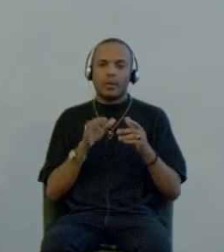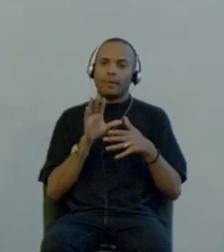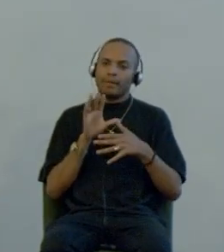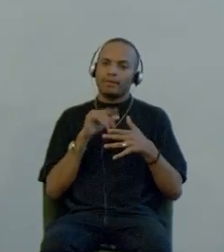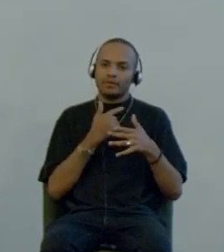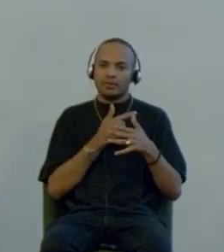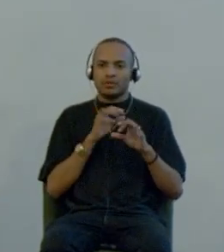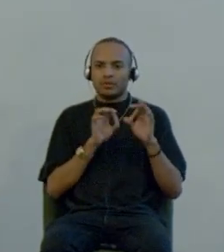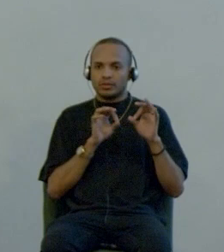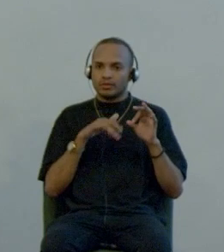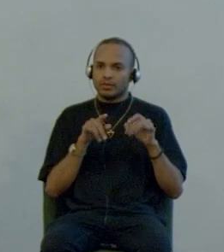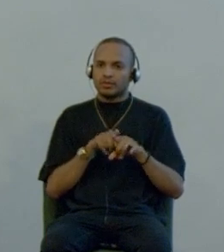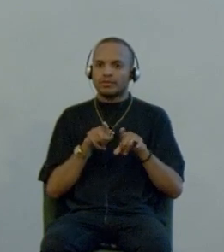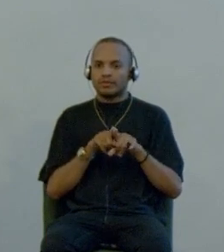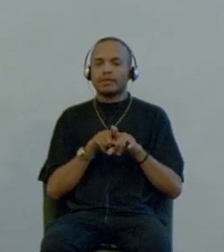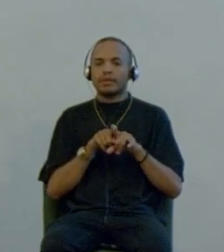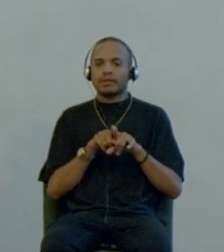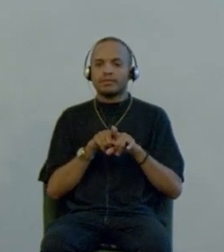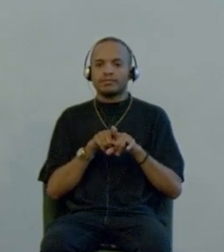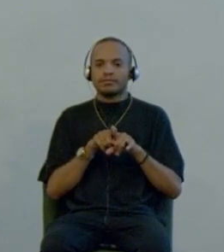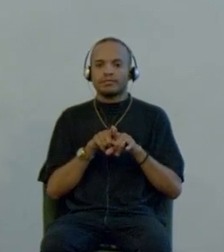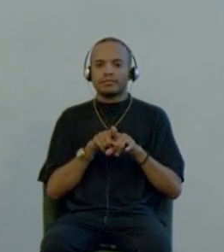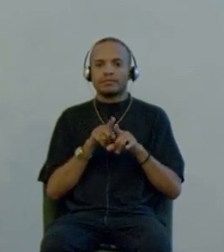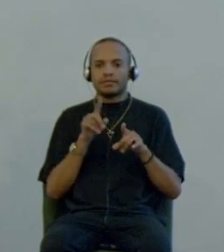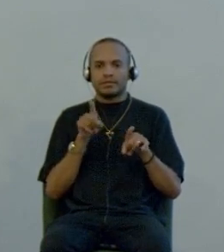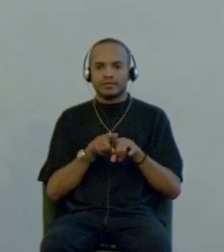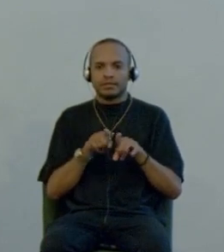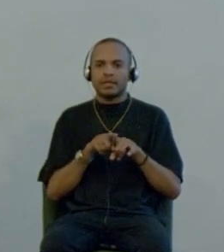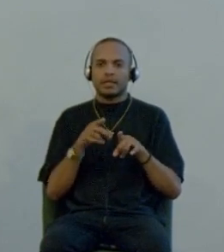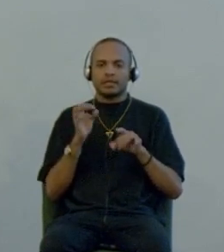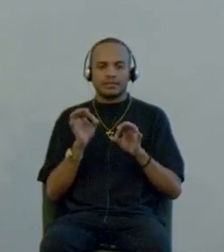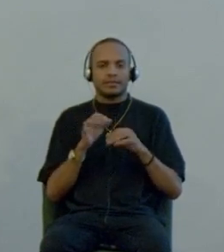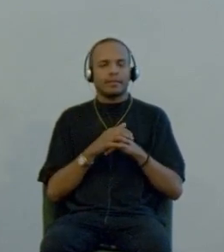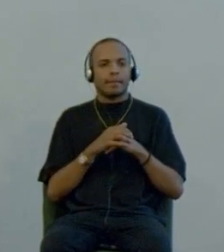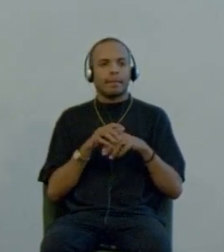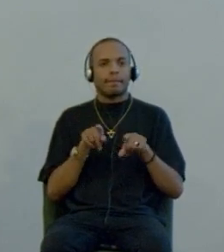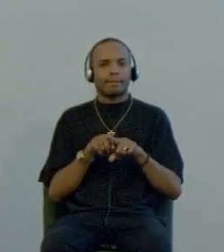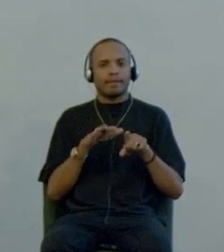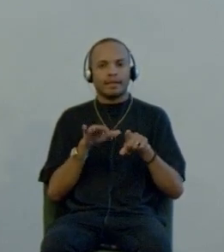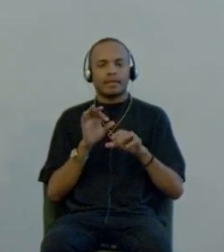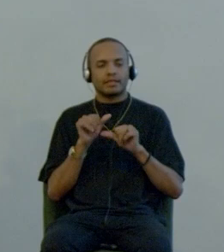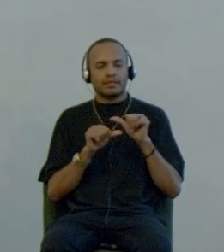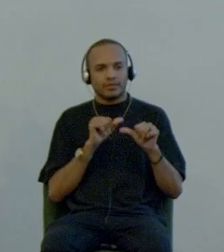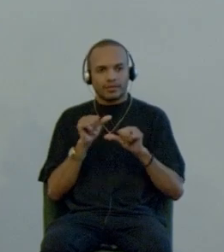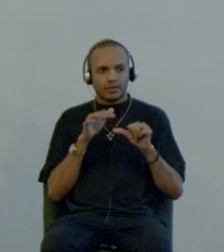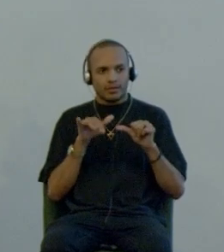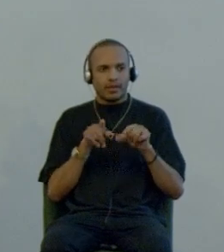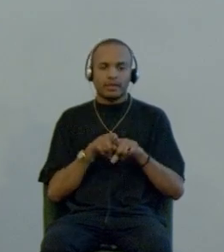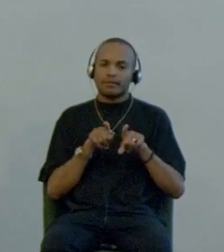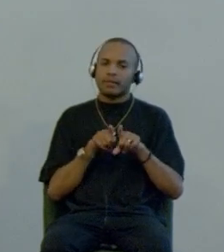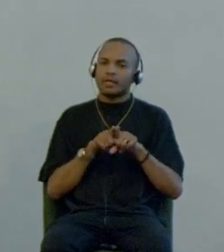une transformation du regard. Ça, c'est pour représenter les frontières, non plus comme des lignes, mais comme des